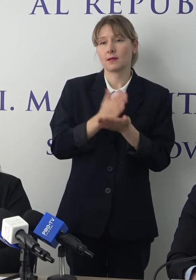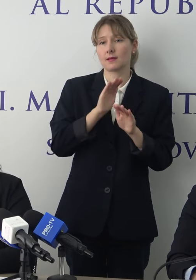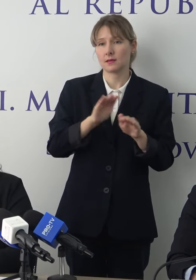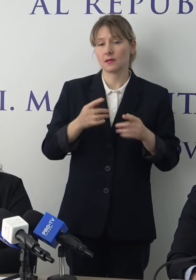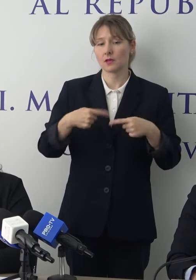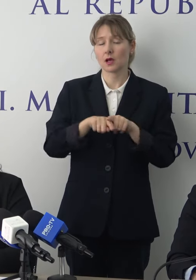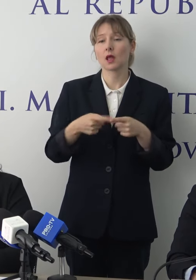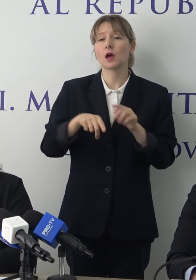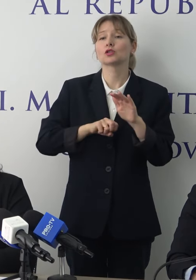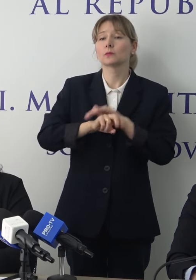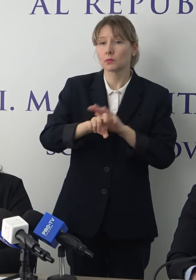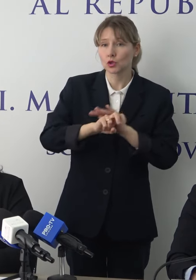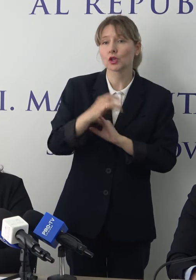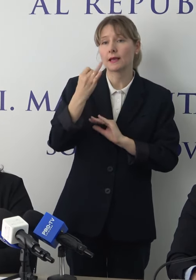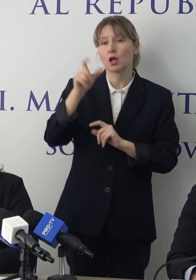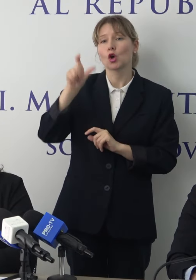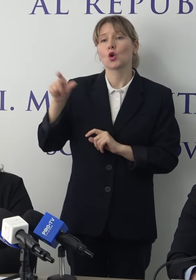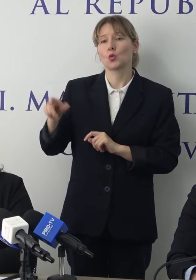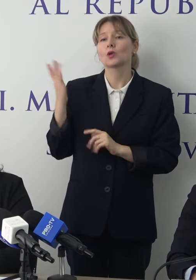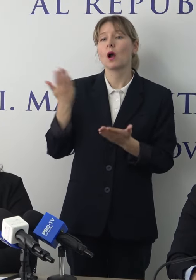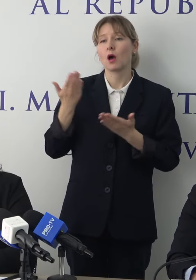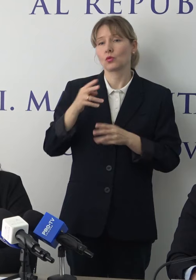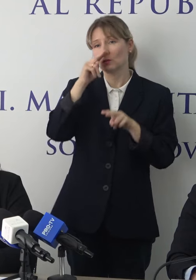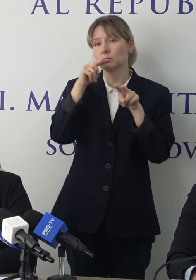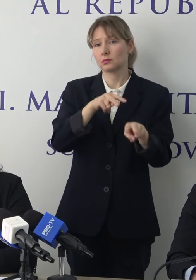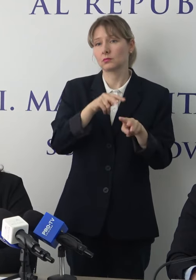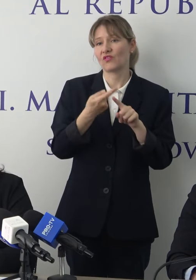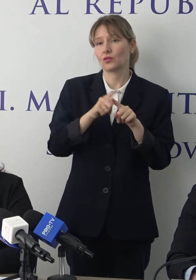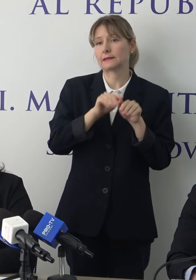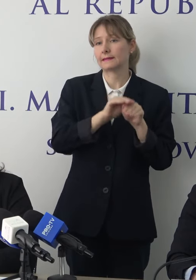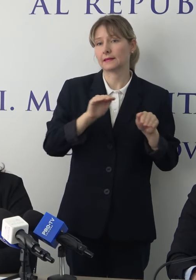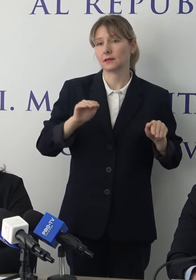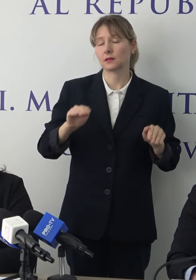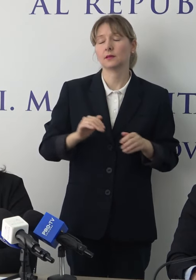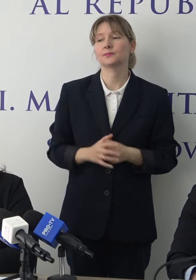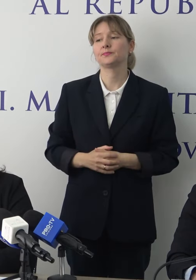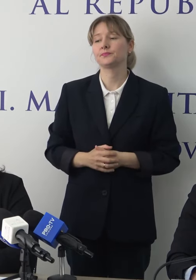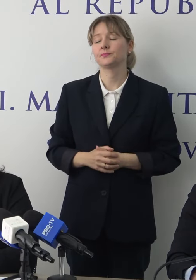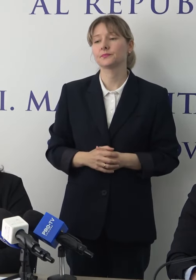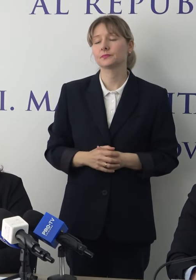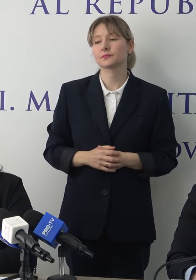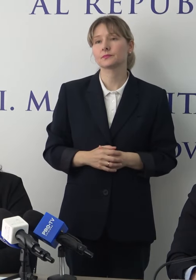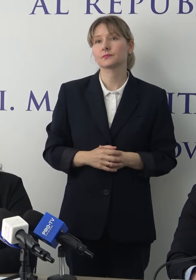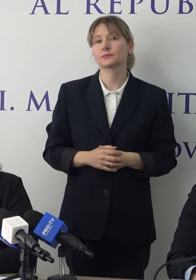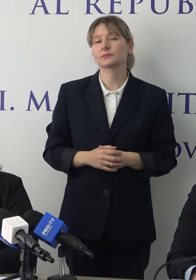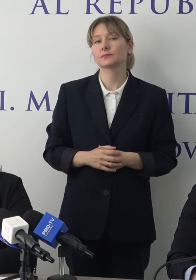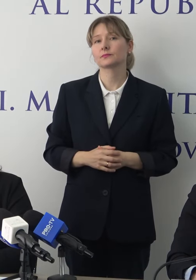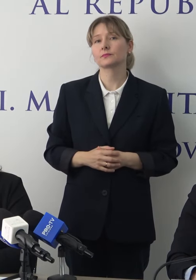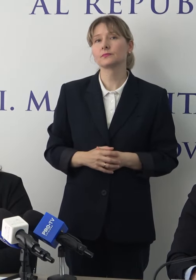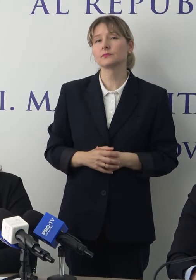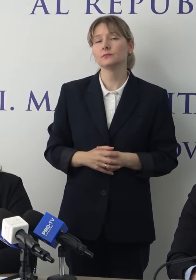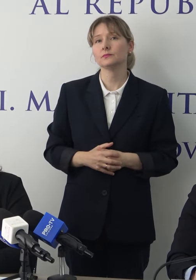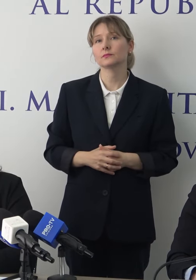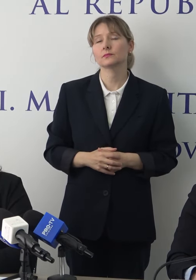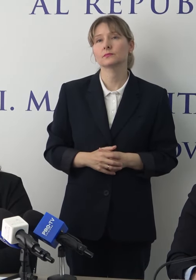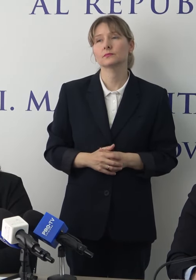copiii refugiați și îngrijitorii acestora. As such, UNICEF supports the recruitment process and the activity of child protection